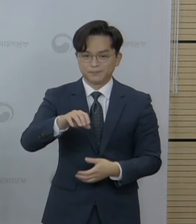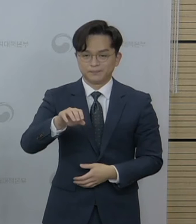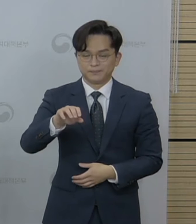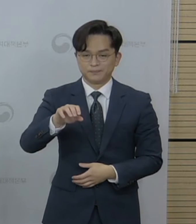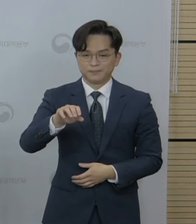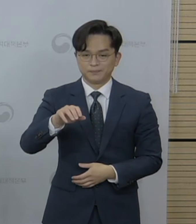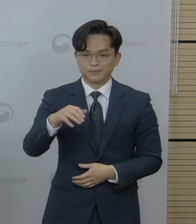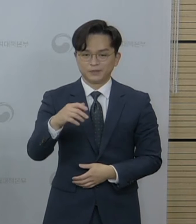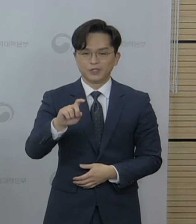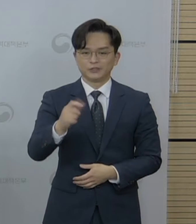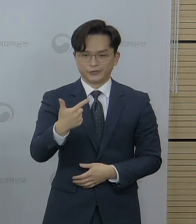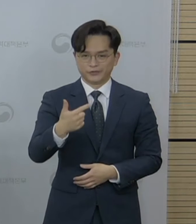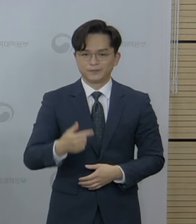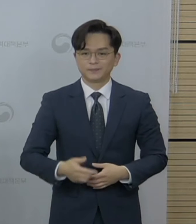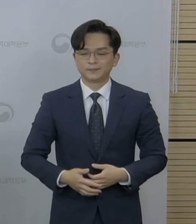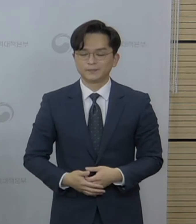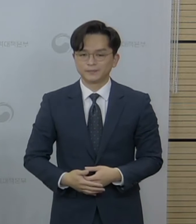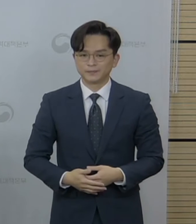총 16명입니다.